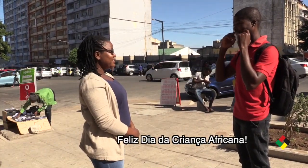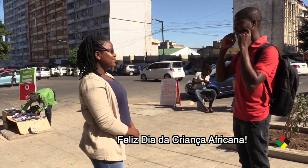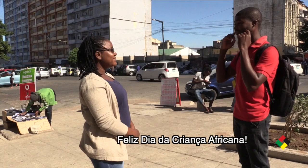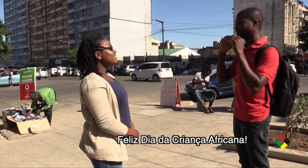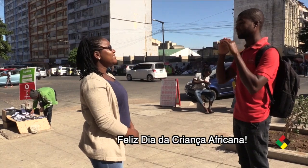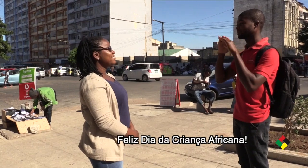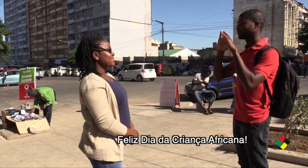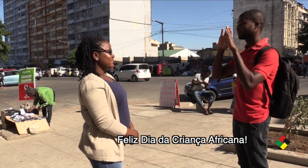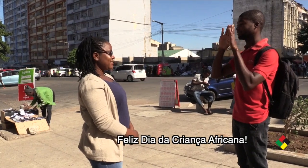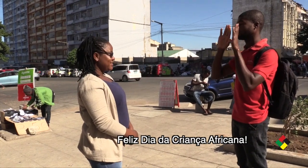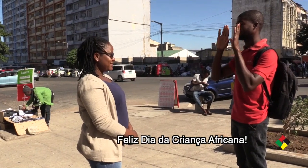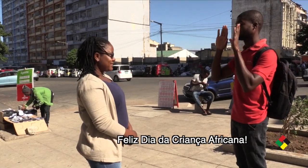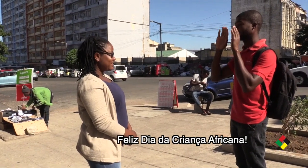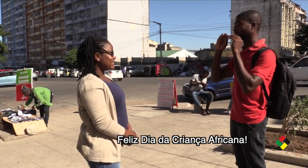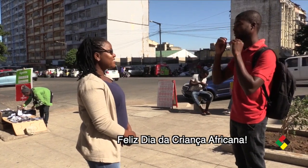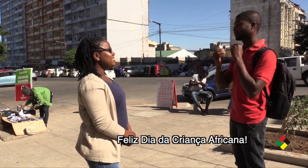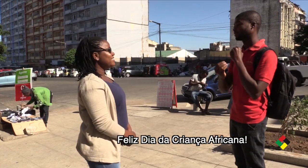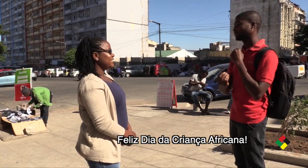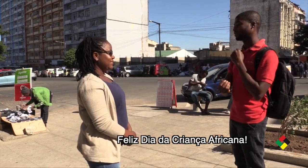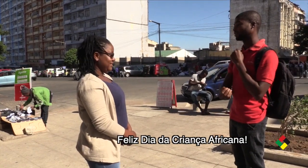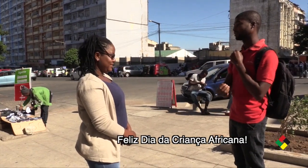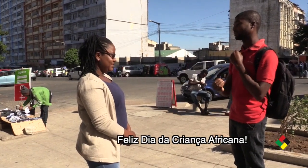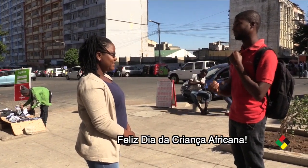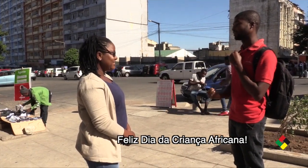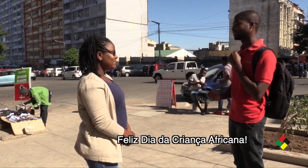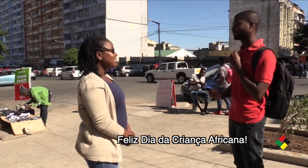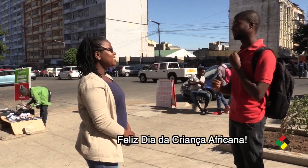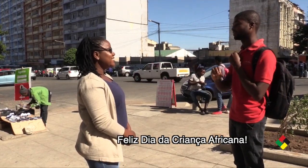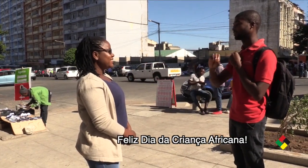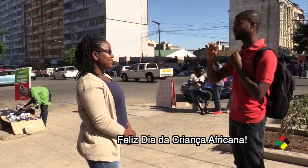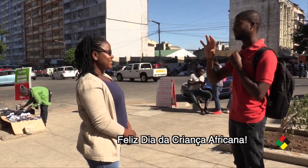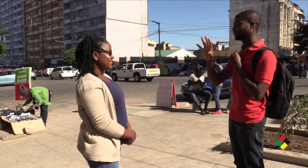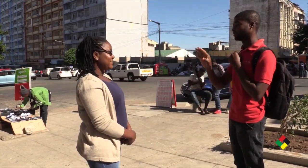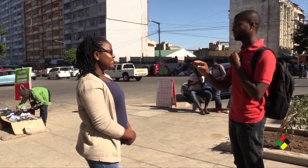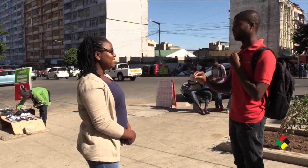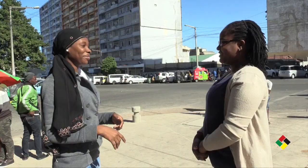Feliz Dia da Criança Africana!